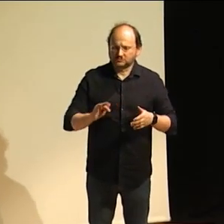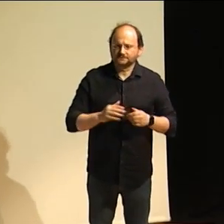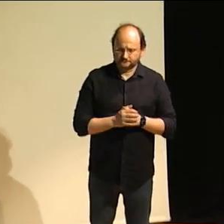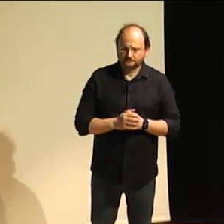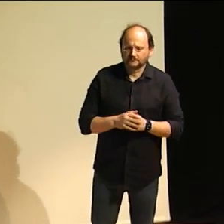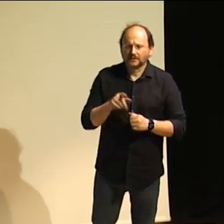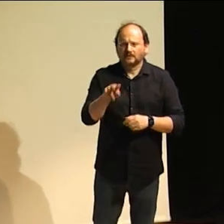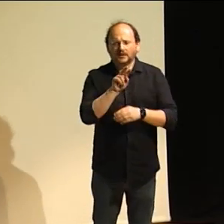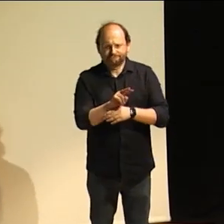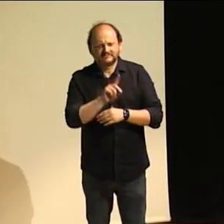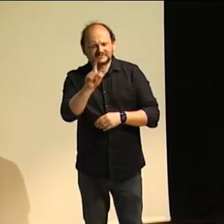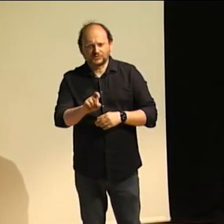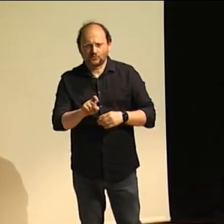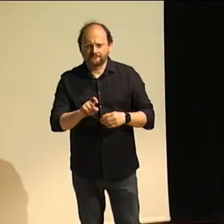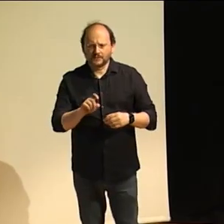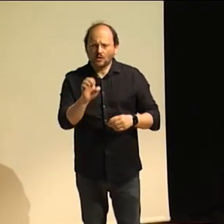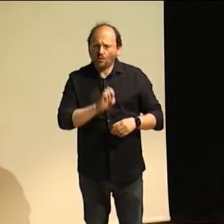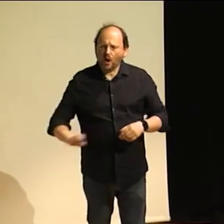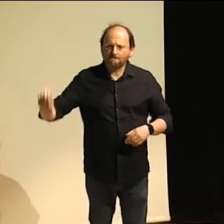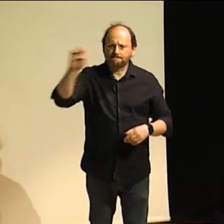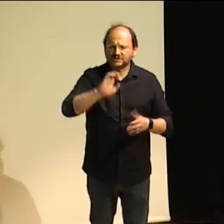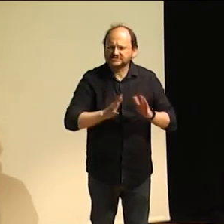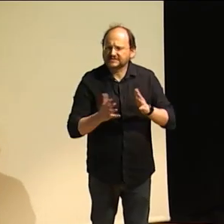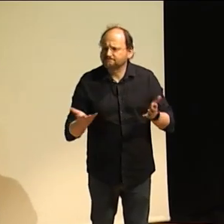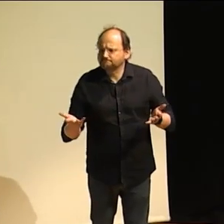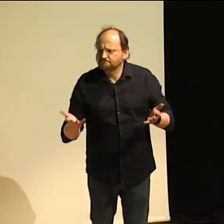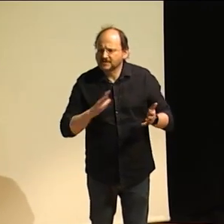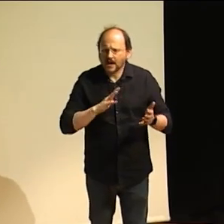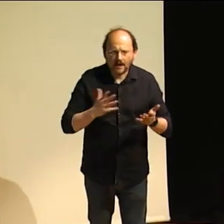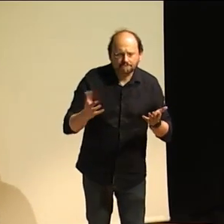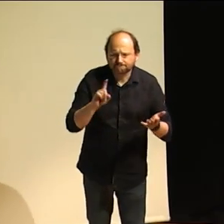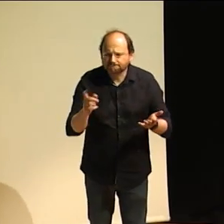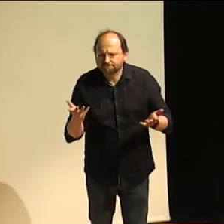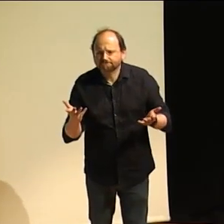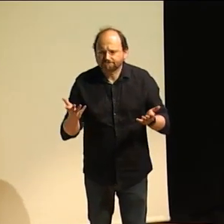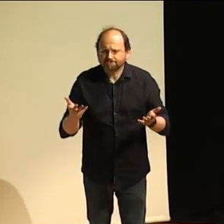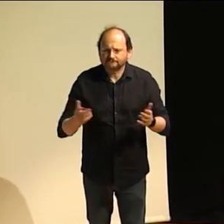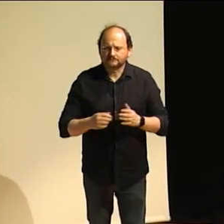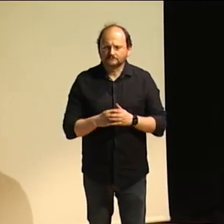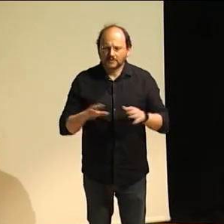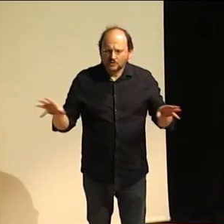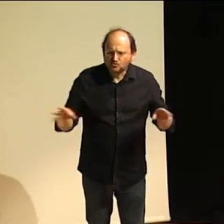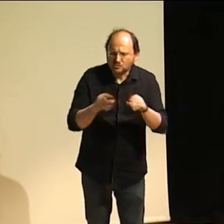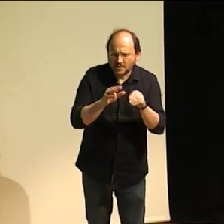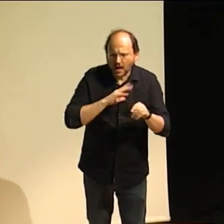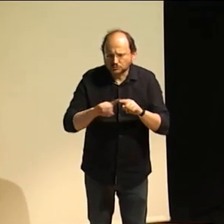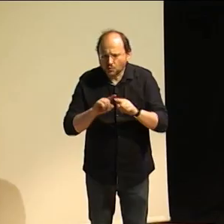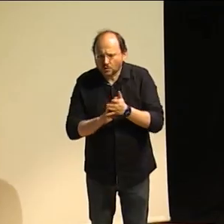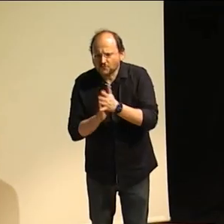Sur l'histoire de la langue des signes et des sources, il y a encore pas peu de choses. Je vois que vous avez travaillé sur la France. Est-ce qu'il